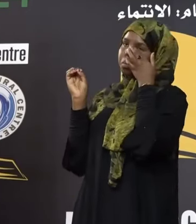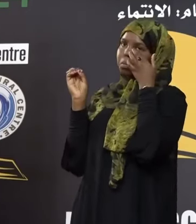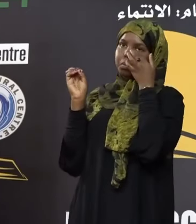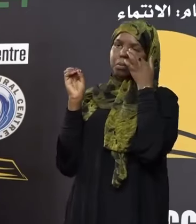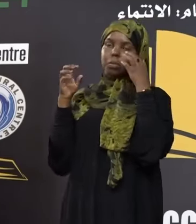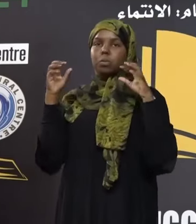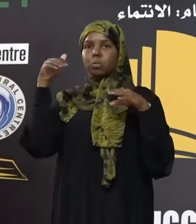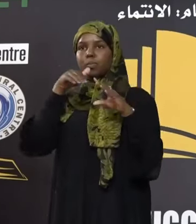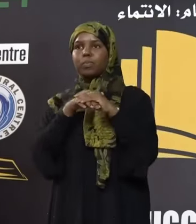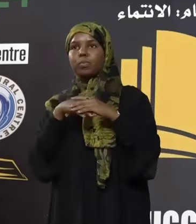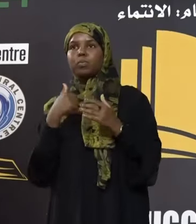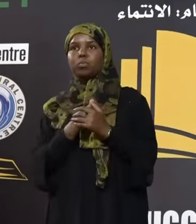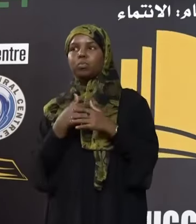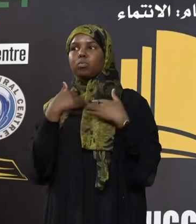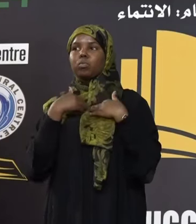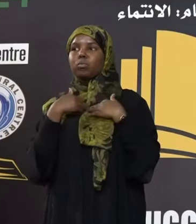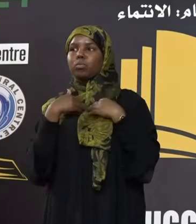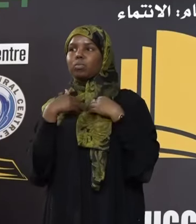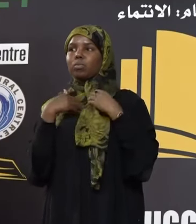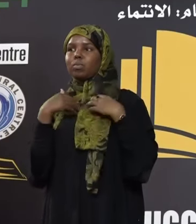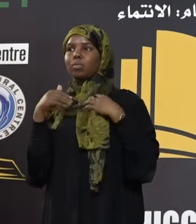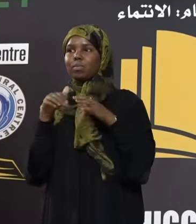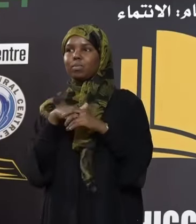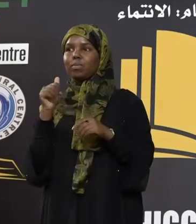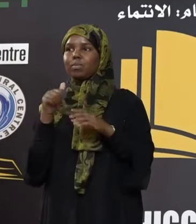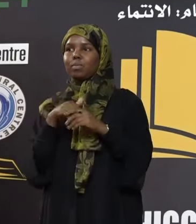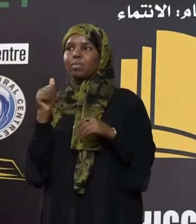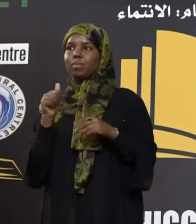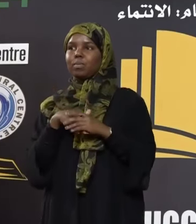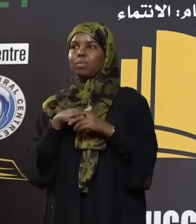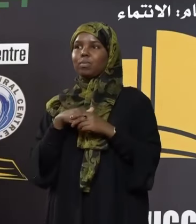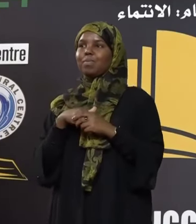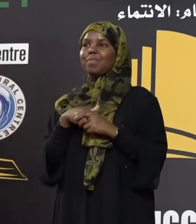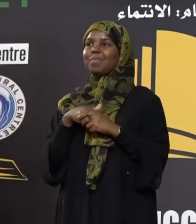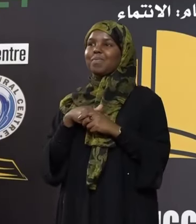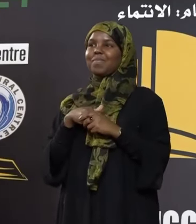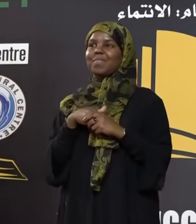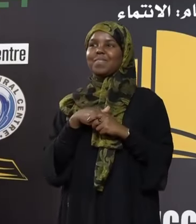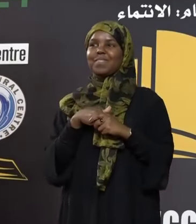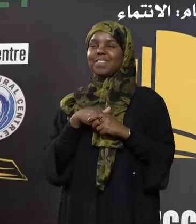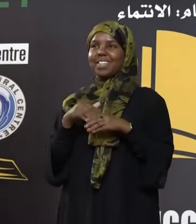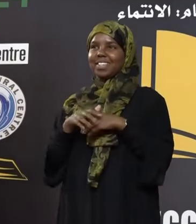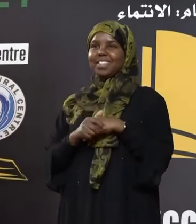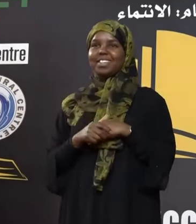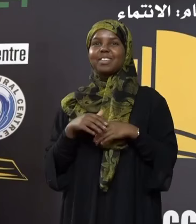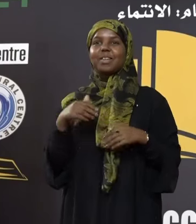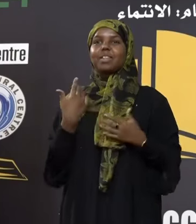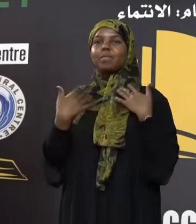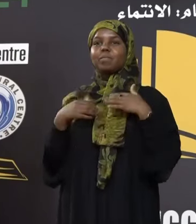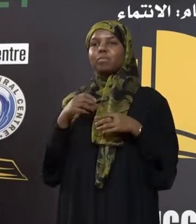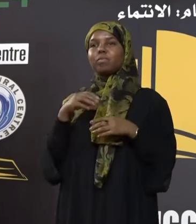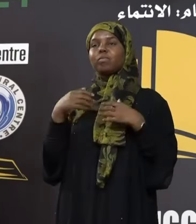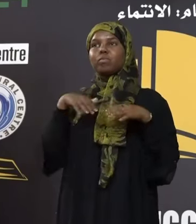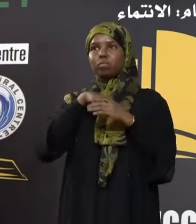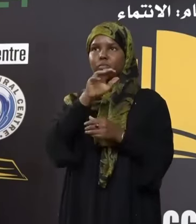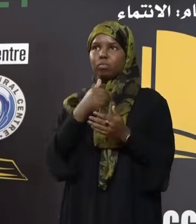ma ku jiro annagooga waanu isgaranaynaa hadda maanta waa dhaba daari hale waa la mucaaradi jiray annagaa